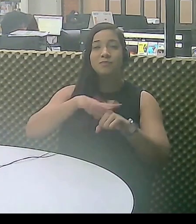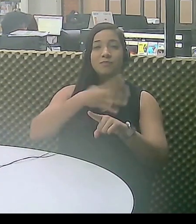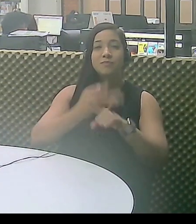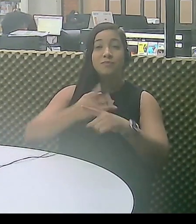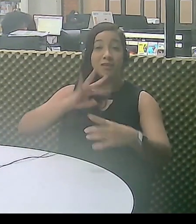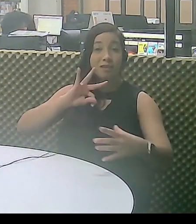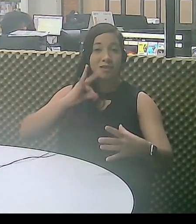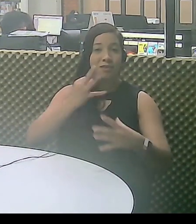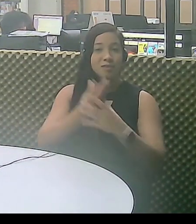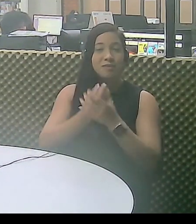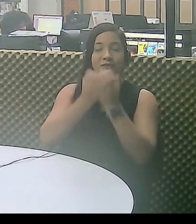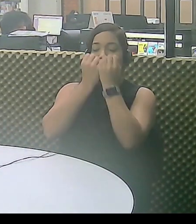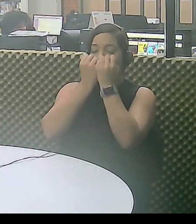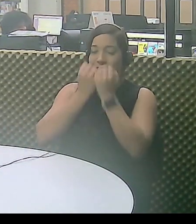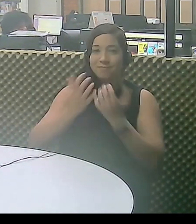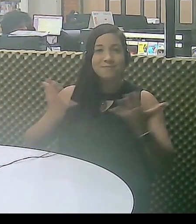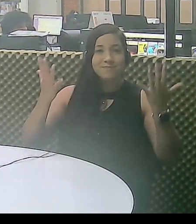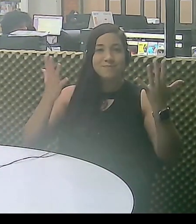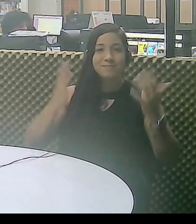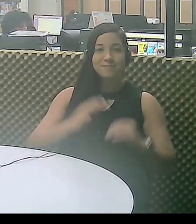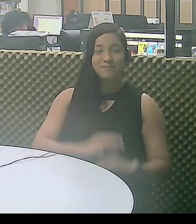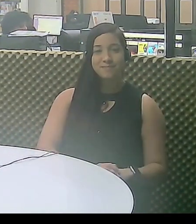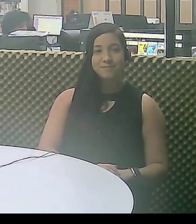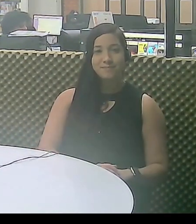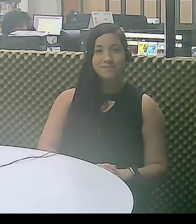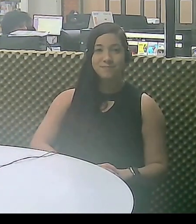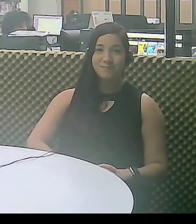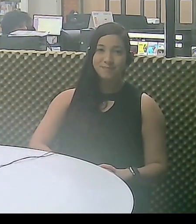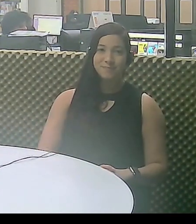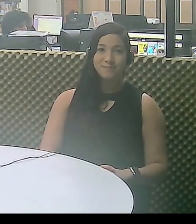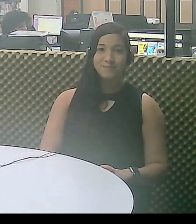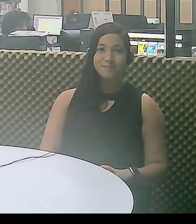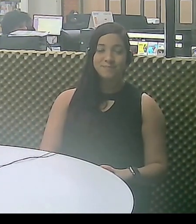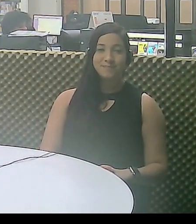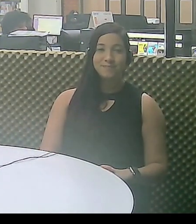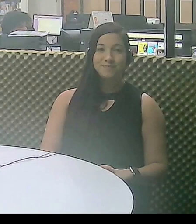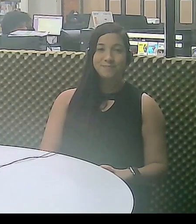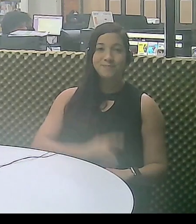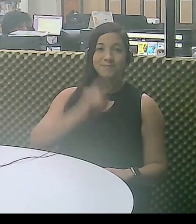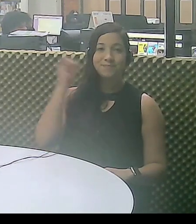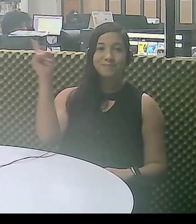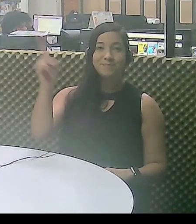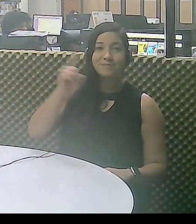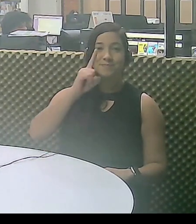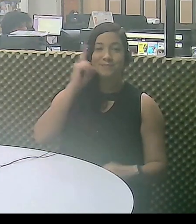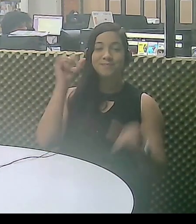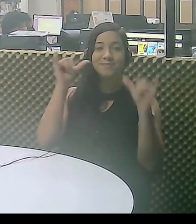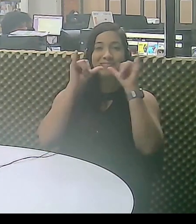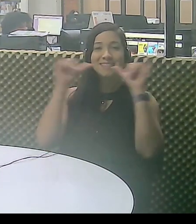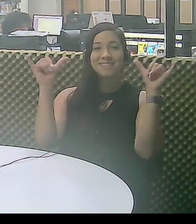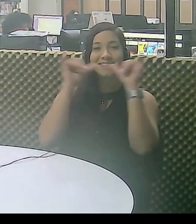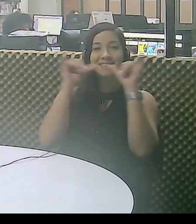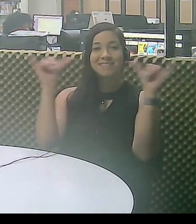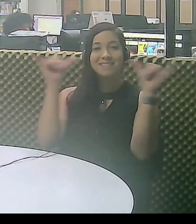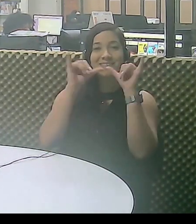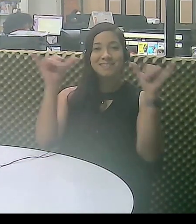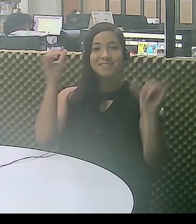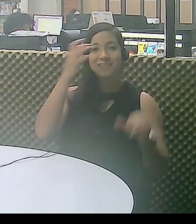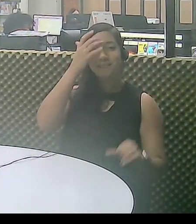Fazer mais é incluir, é fazer bem. Giro de notícias.